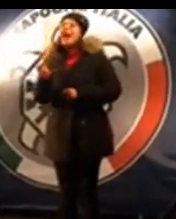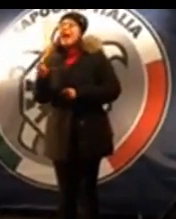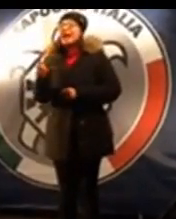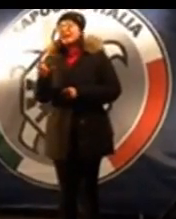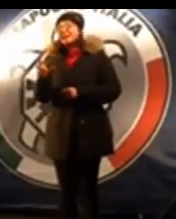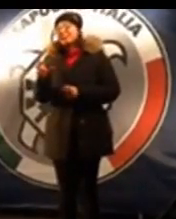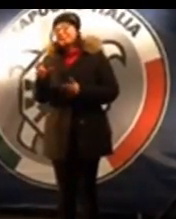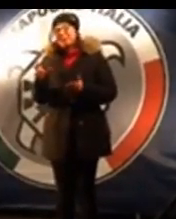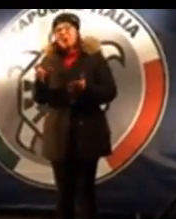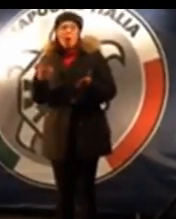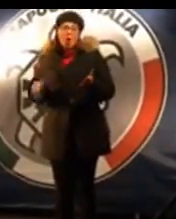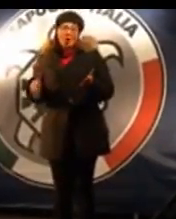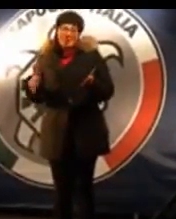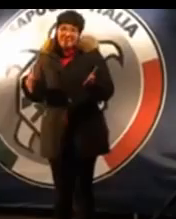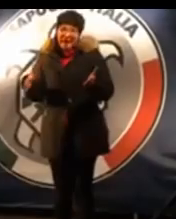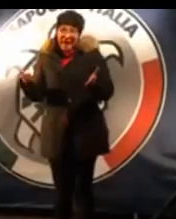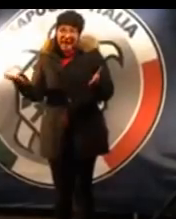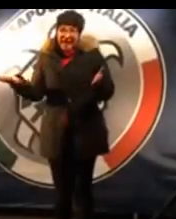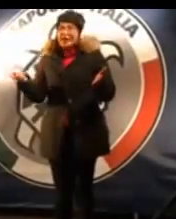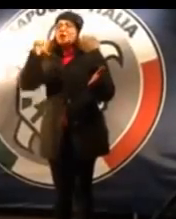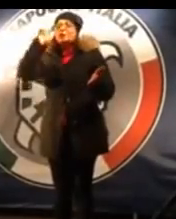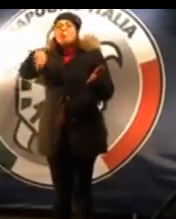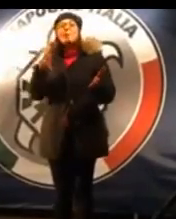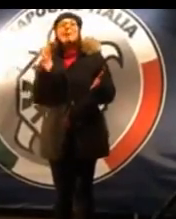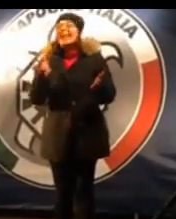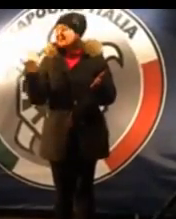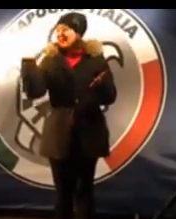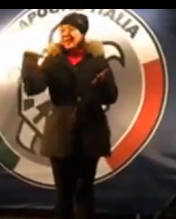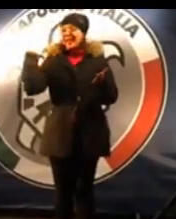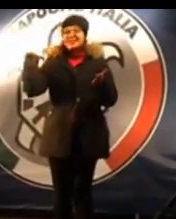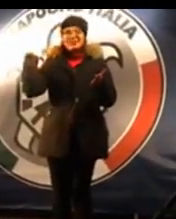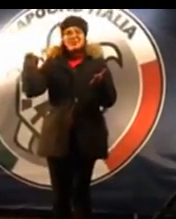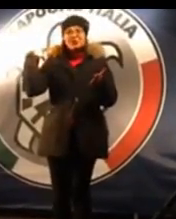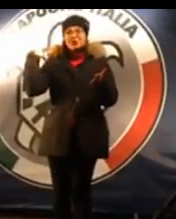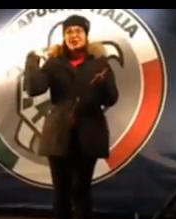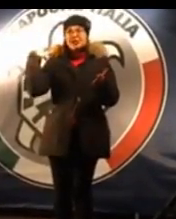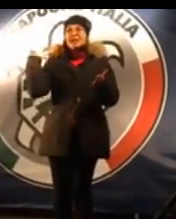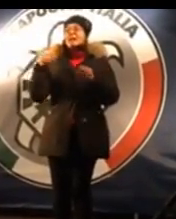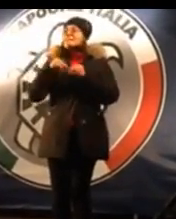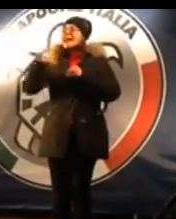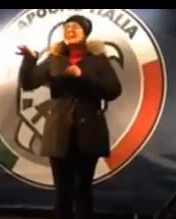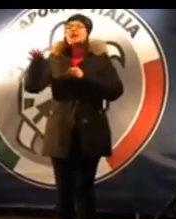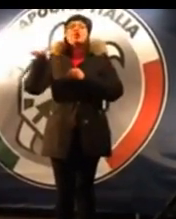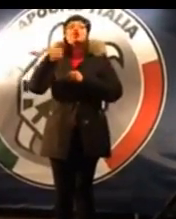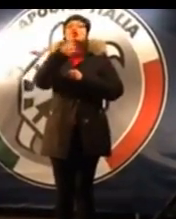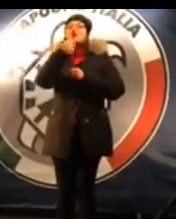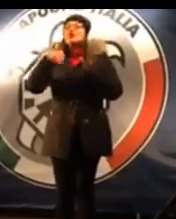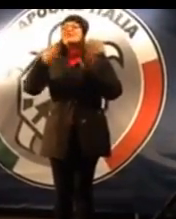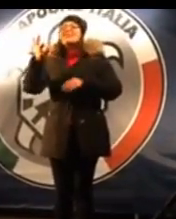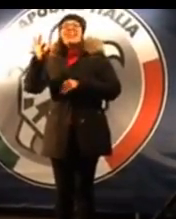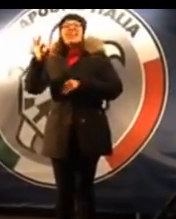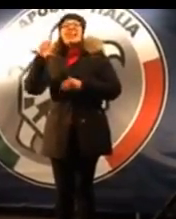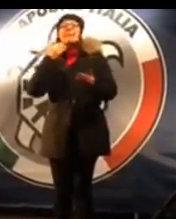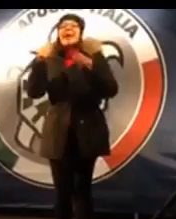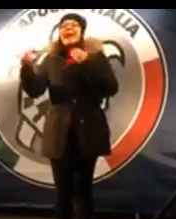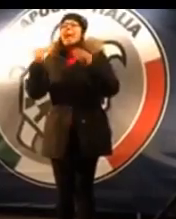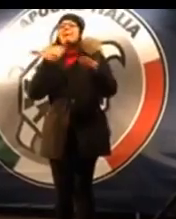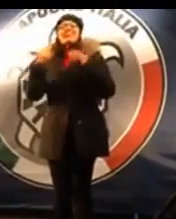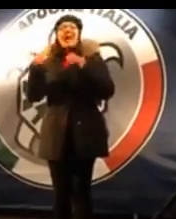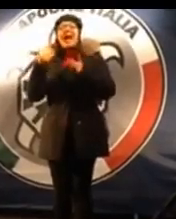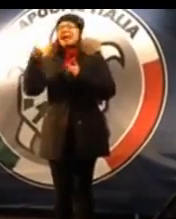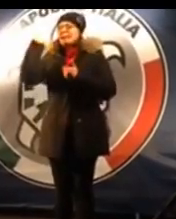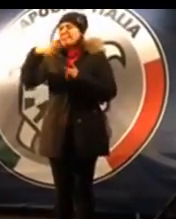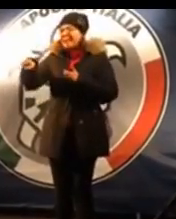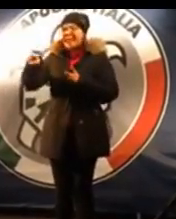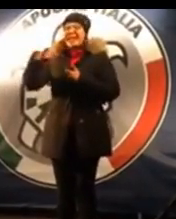appassita, perché nel 2013 hanno mandato 160 parlamentari nel Parlamento a fare la più dura opposizione che si